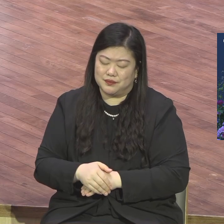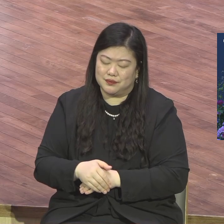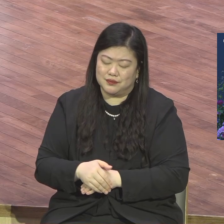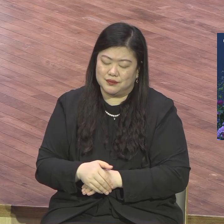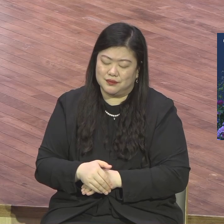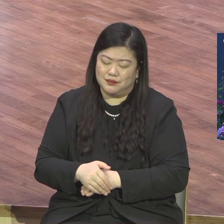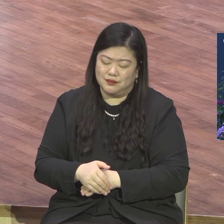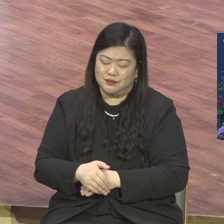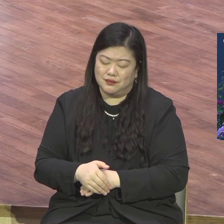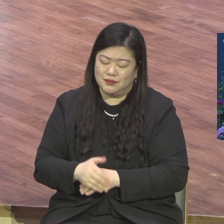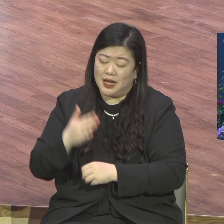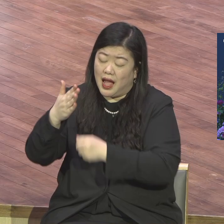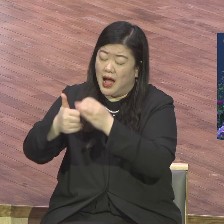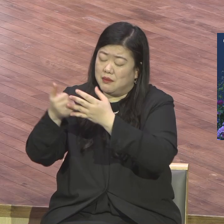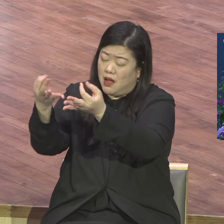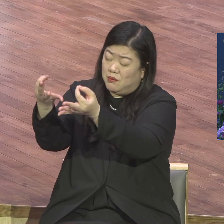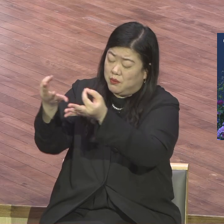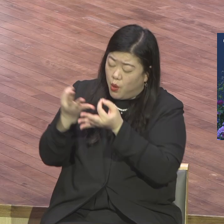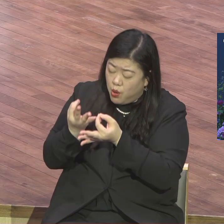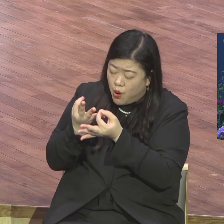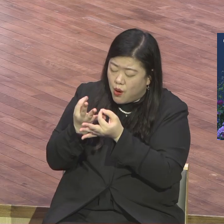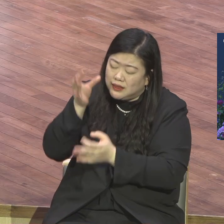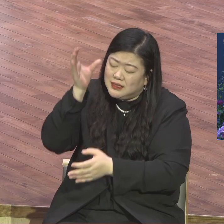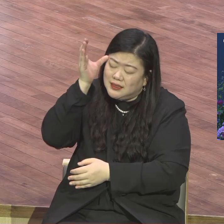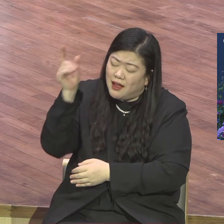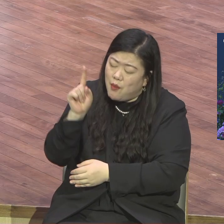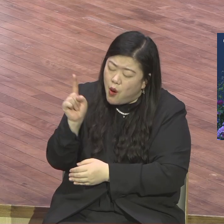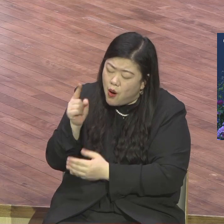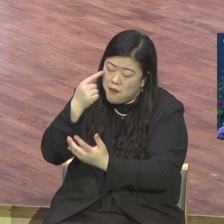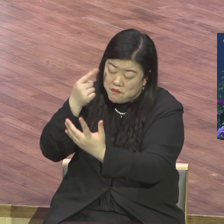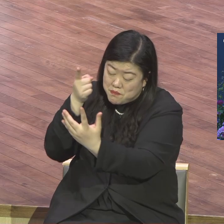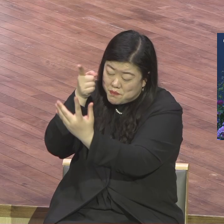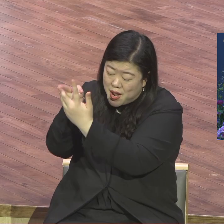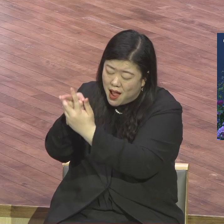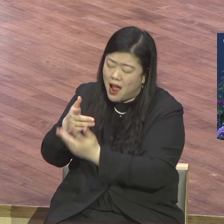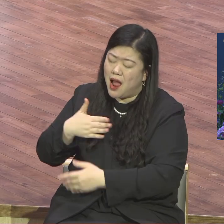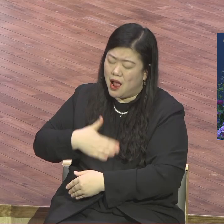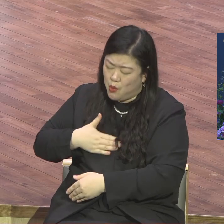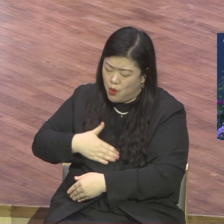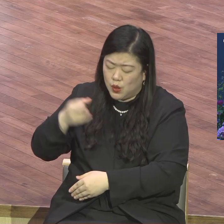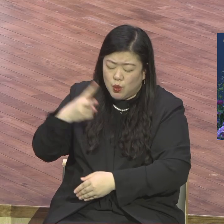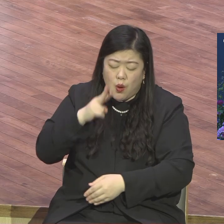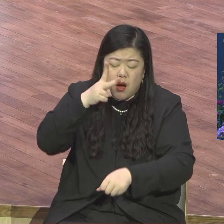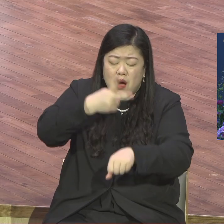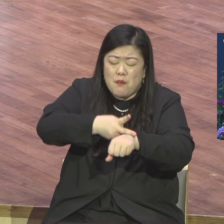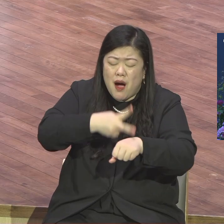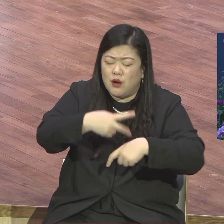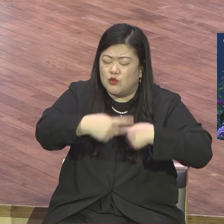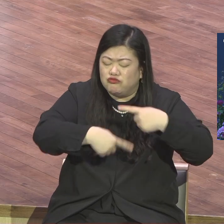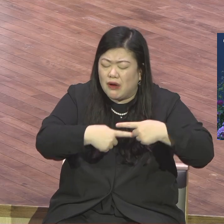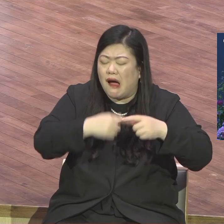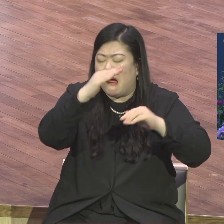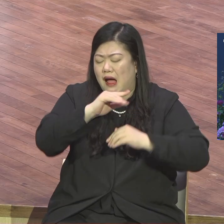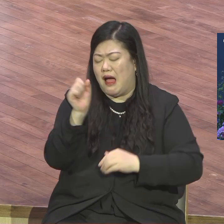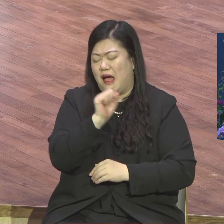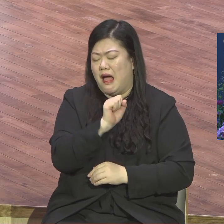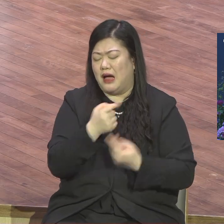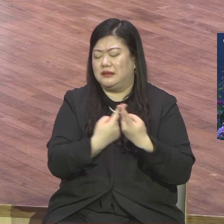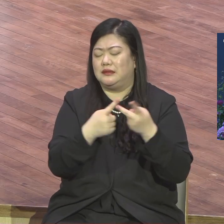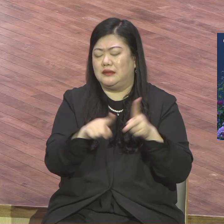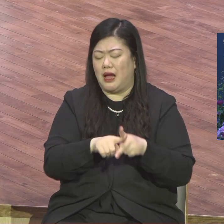기대를 저버리지 않고 오늘부터 바울의 심정을 배우는 시간 되게 하여 주옵소서. 가족